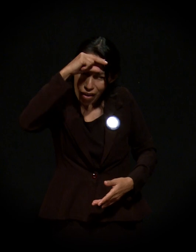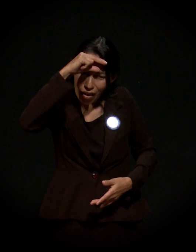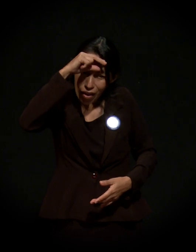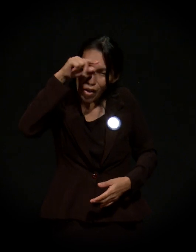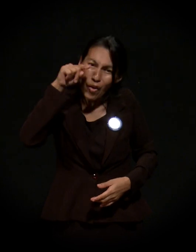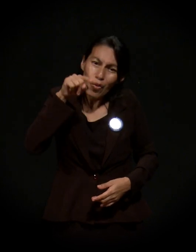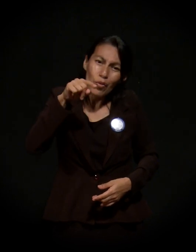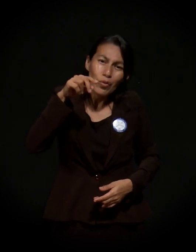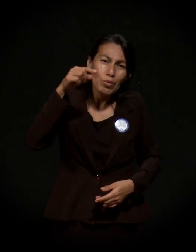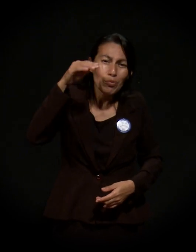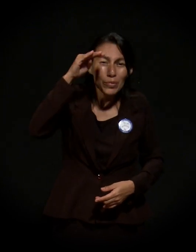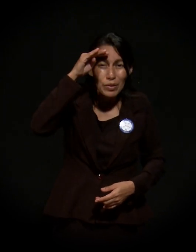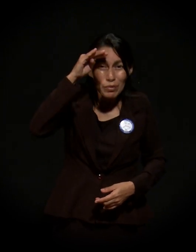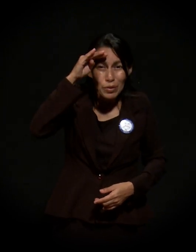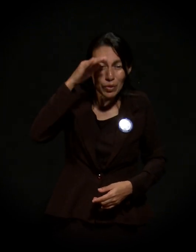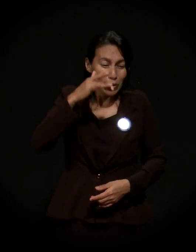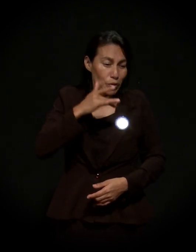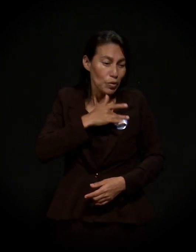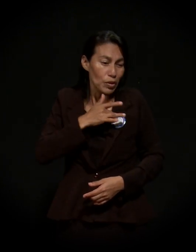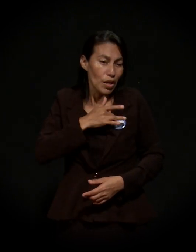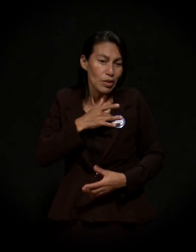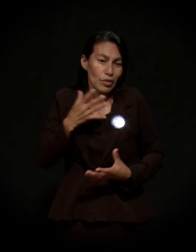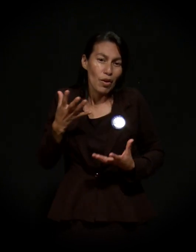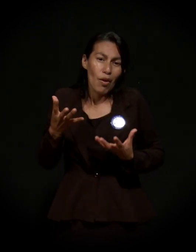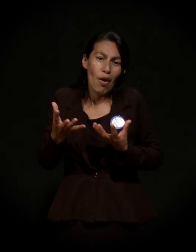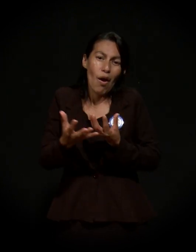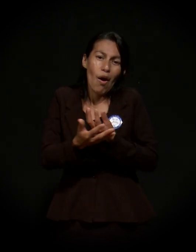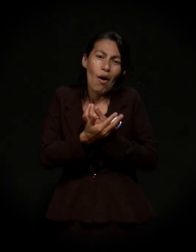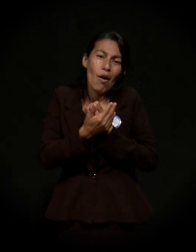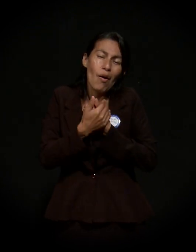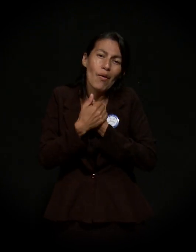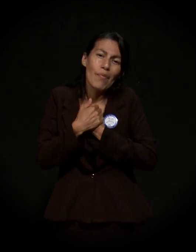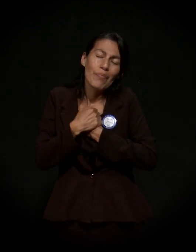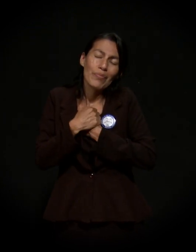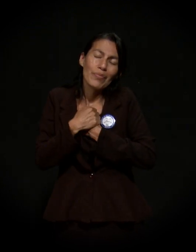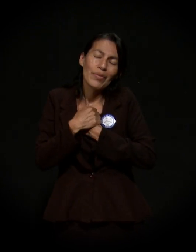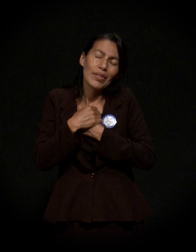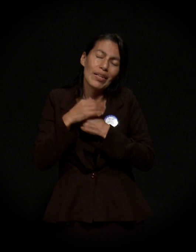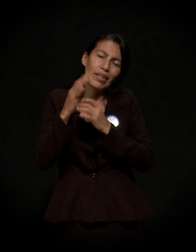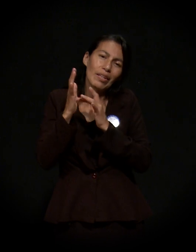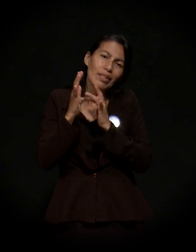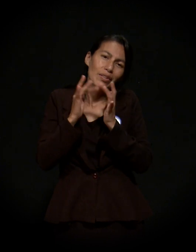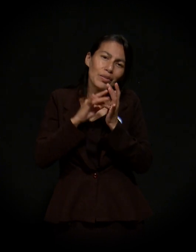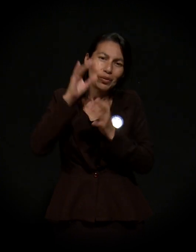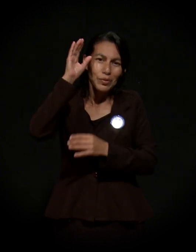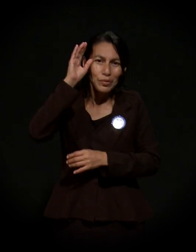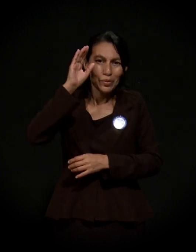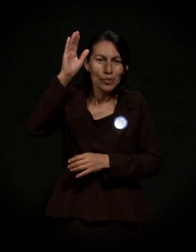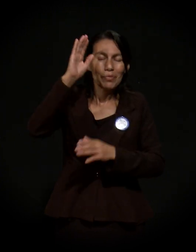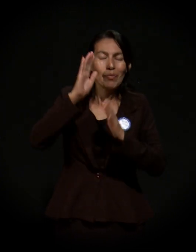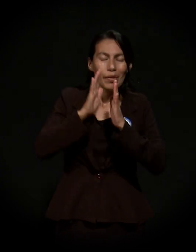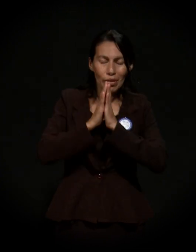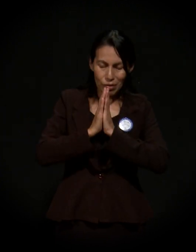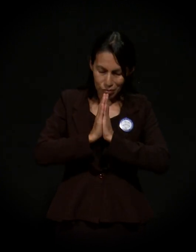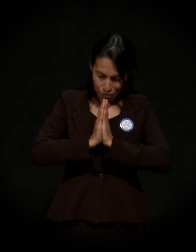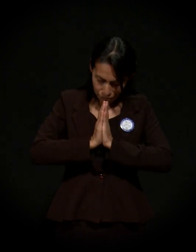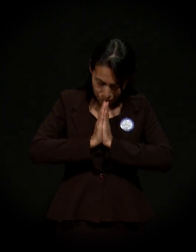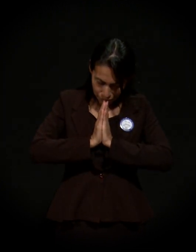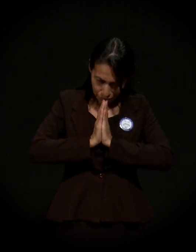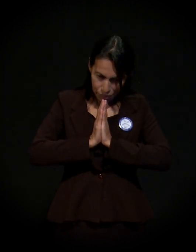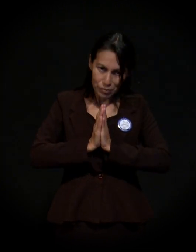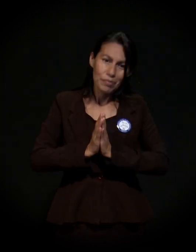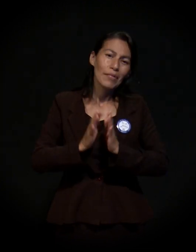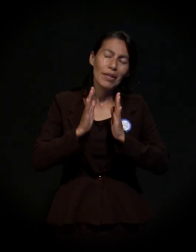y vuestros pensamientos en Cristo Jesús. Amén. Amén. Amén.